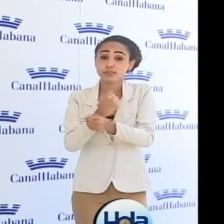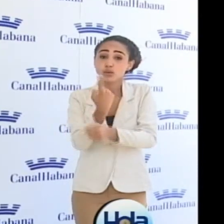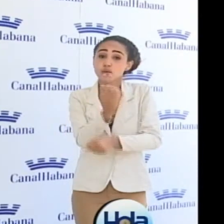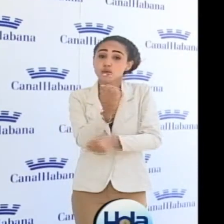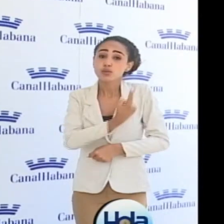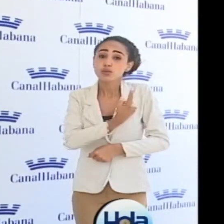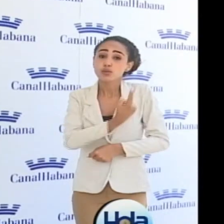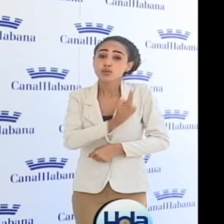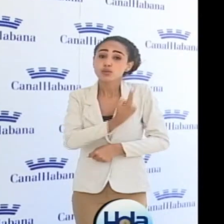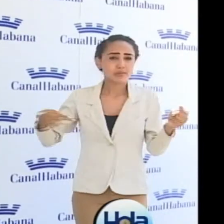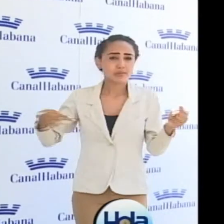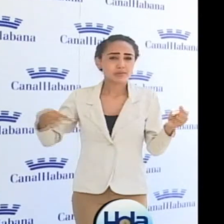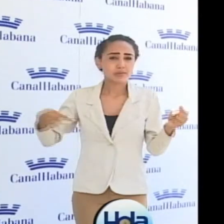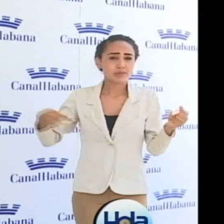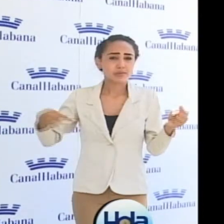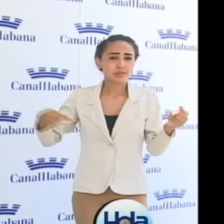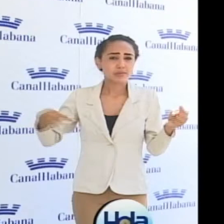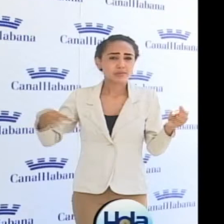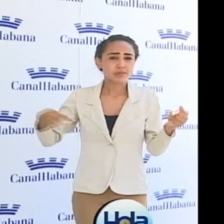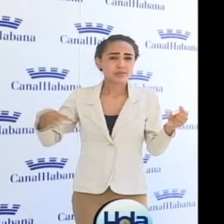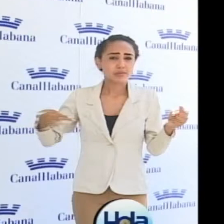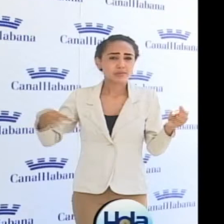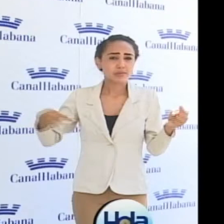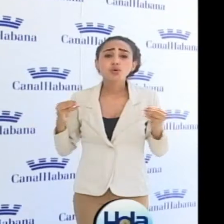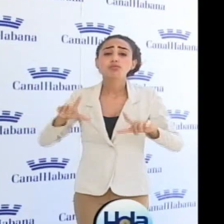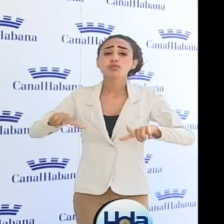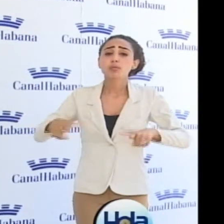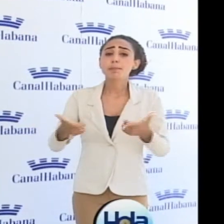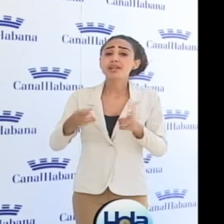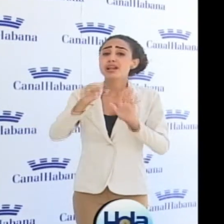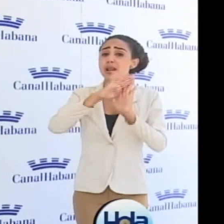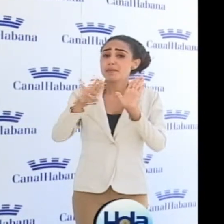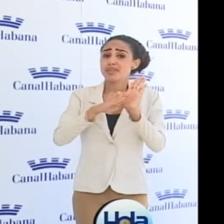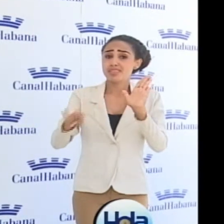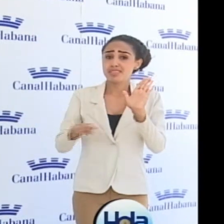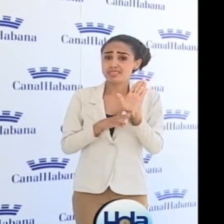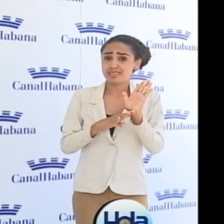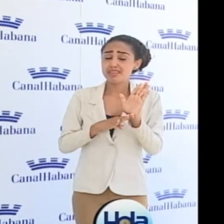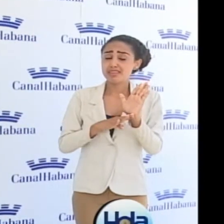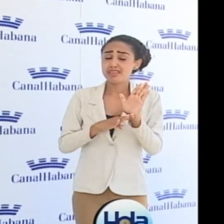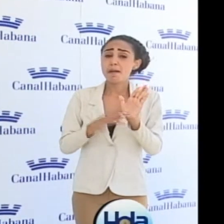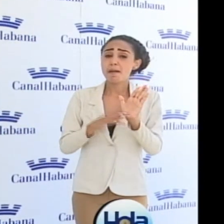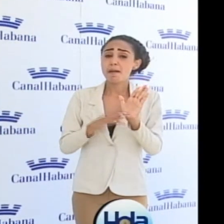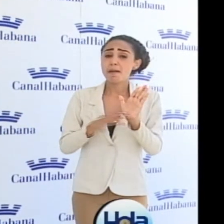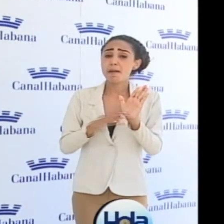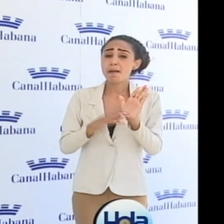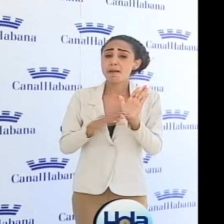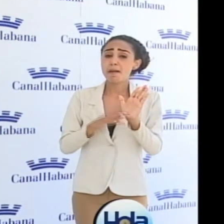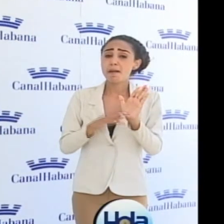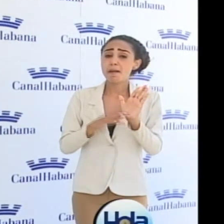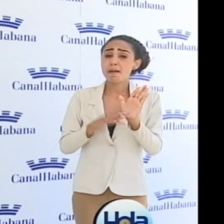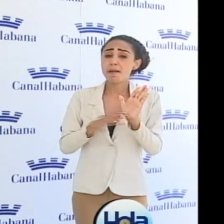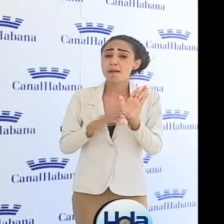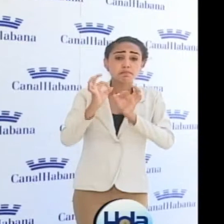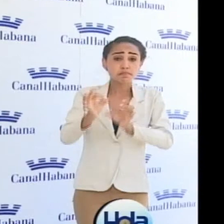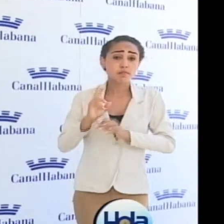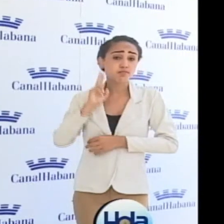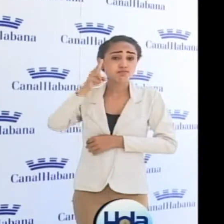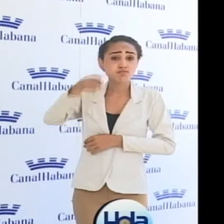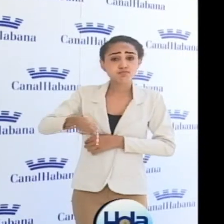de protegernos muchísimo, de cumplir como nadie las medidas epidemiológicas que siempre ha planteado nuestro gobierno, el sistema